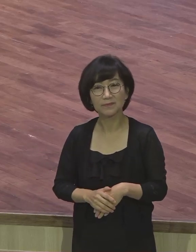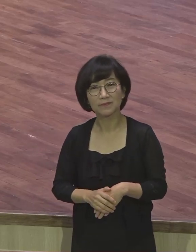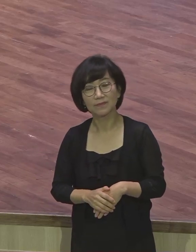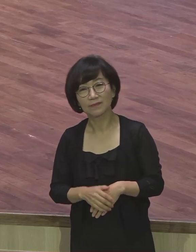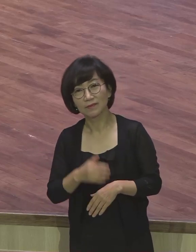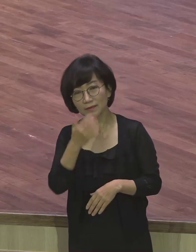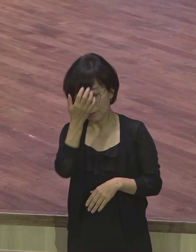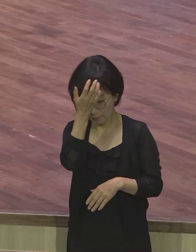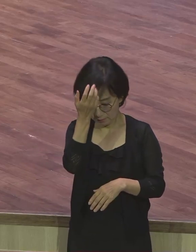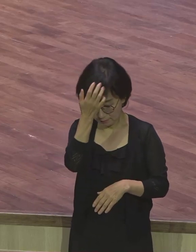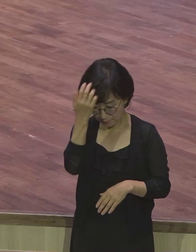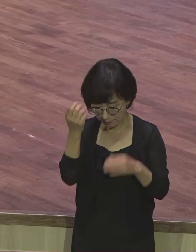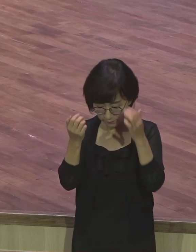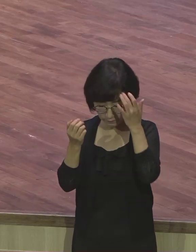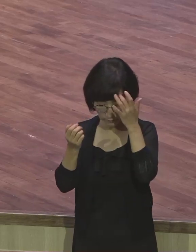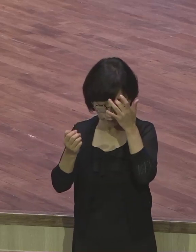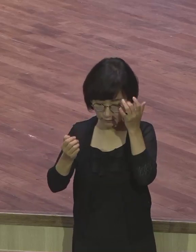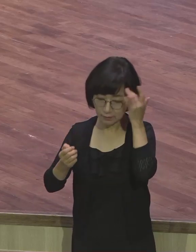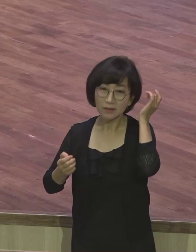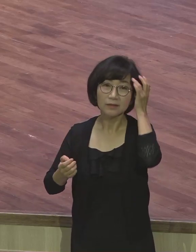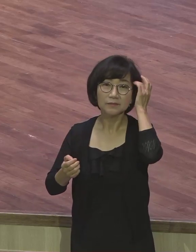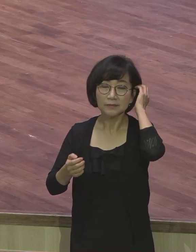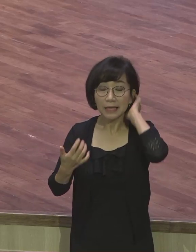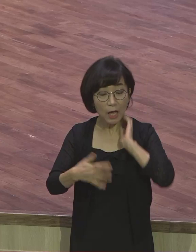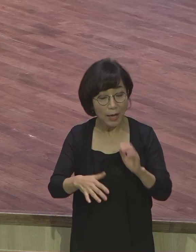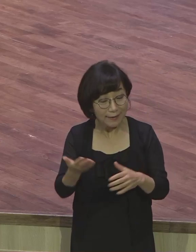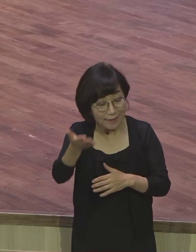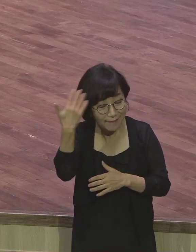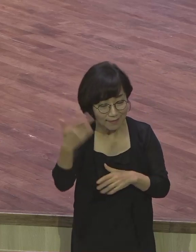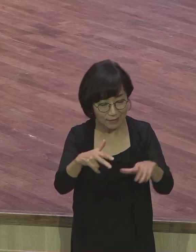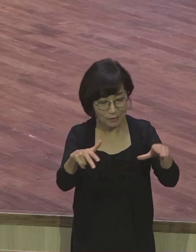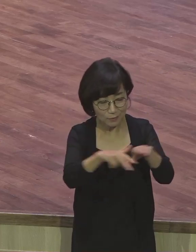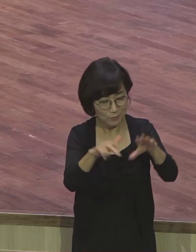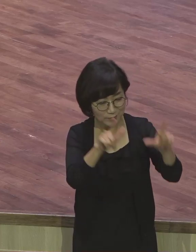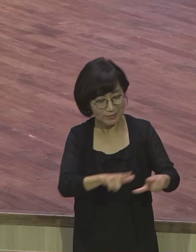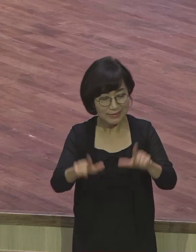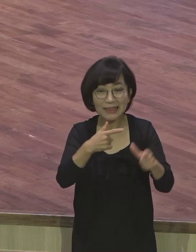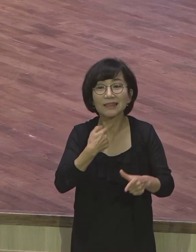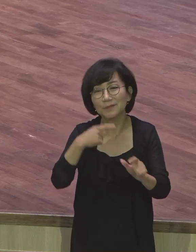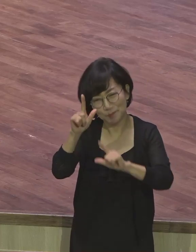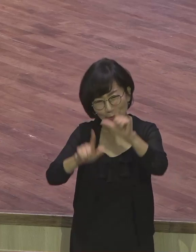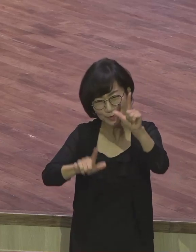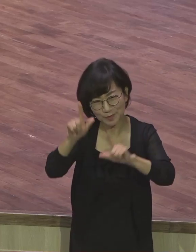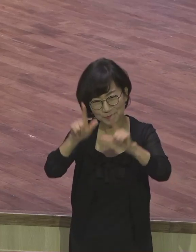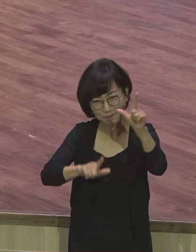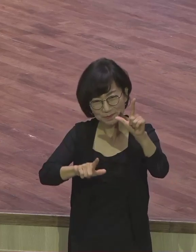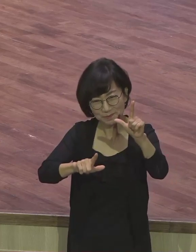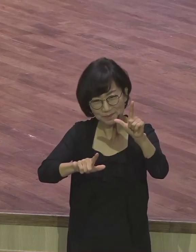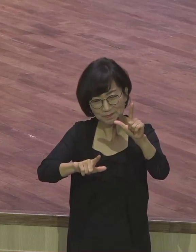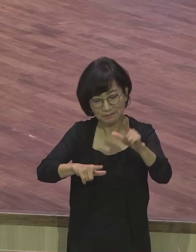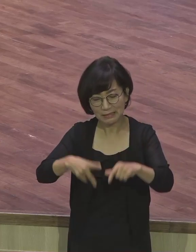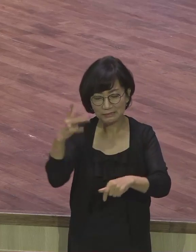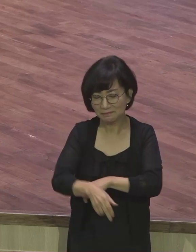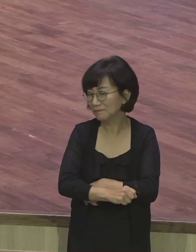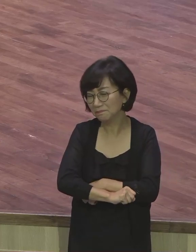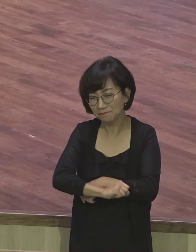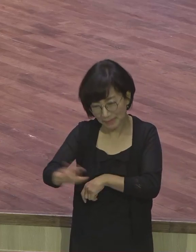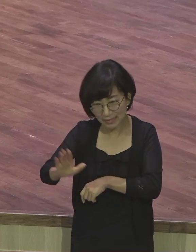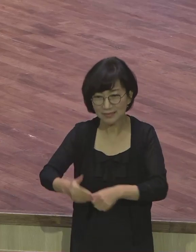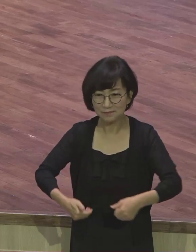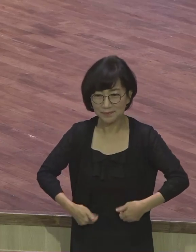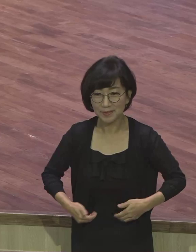이게 뭡니까? 우리 종교 생활의 예틀이에요, 예틀. 그래서 세틀을 바꾸란 말이 중요한 말이에요.